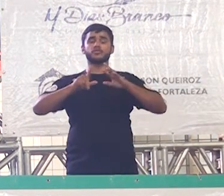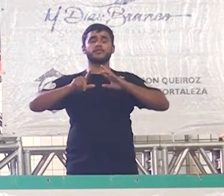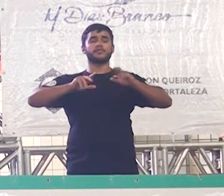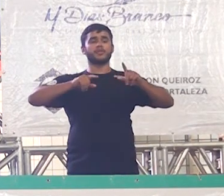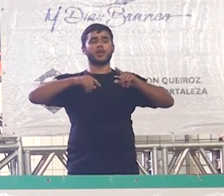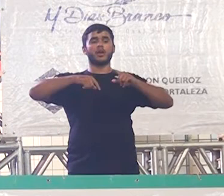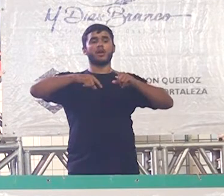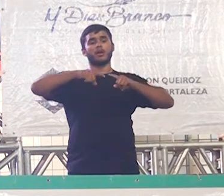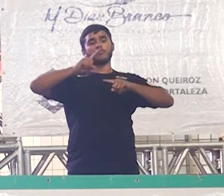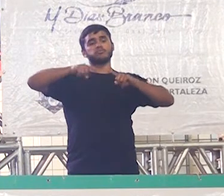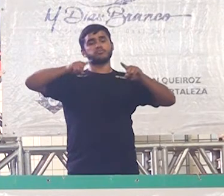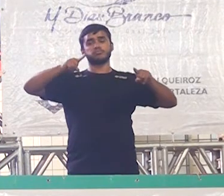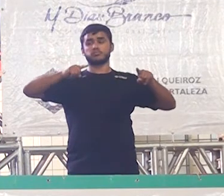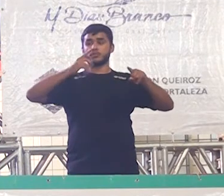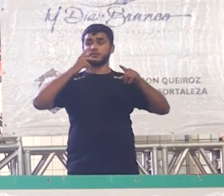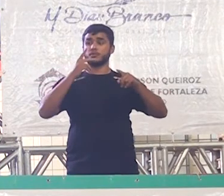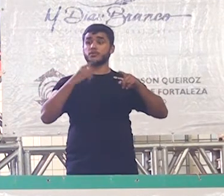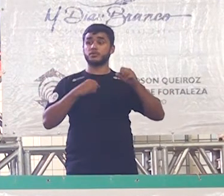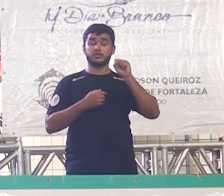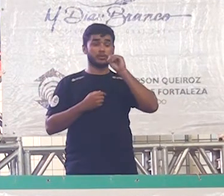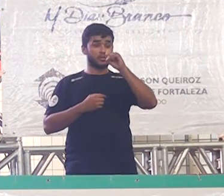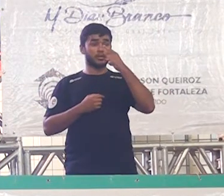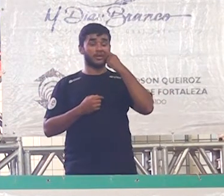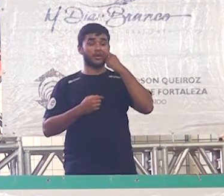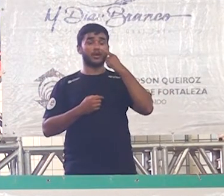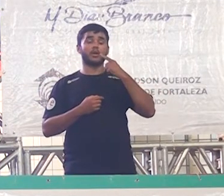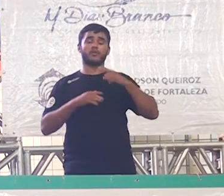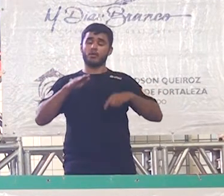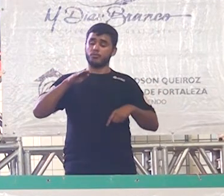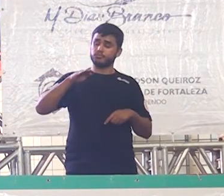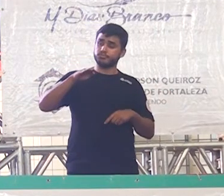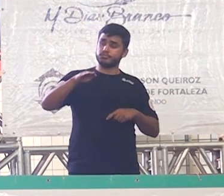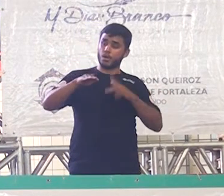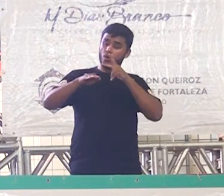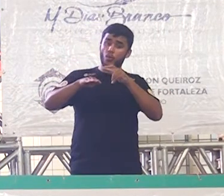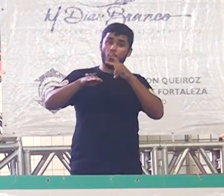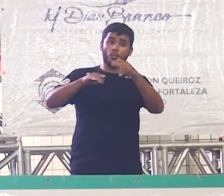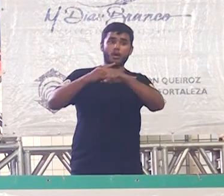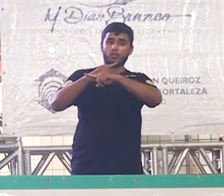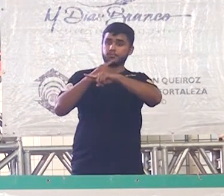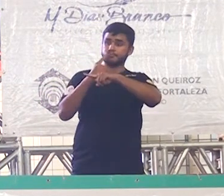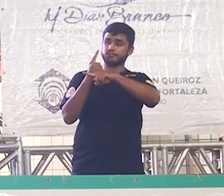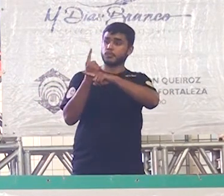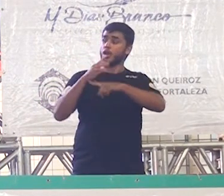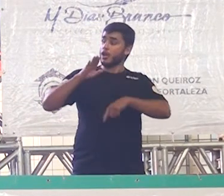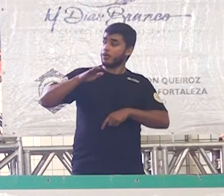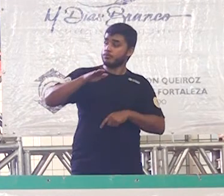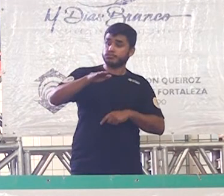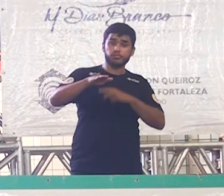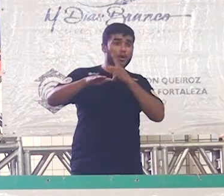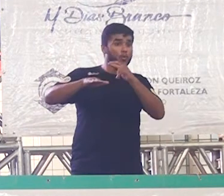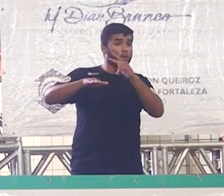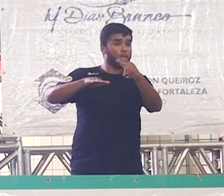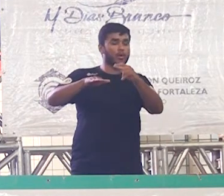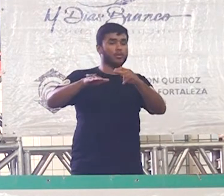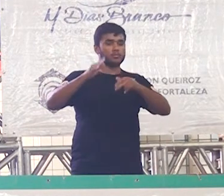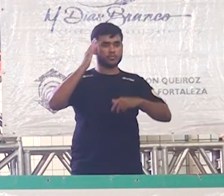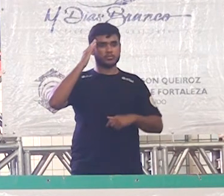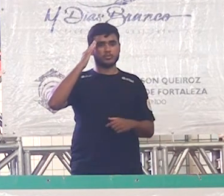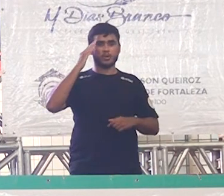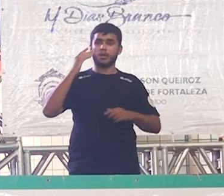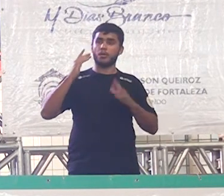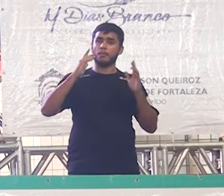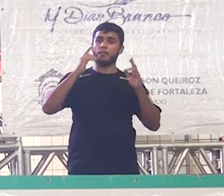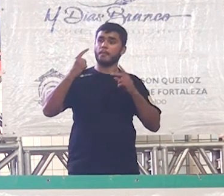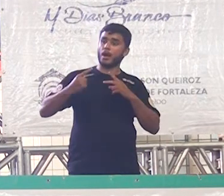diferentes. Então, quando ele percorre 2 trechos iguais, um ΔS1 com a velocidade V1, outro ΔS